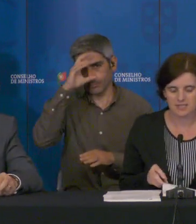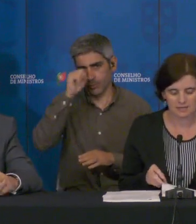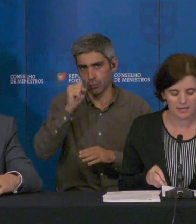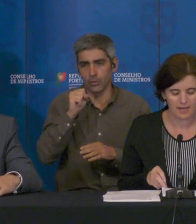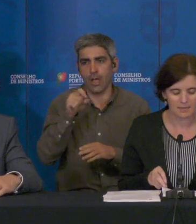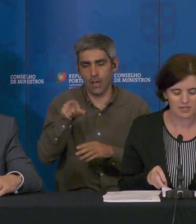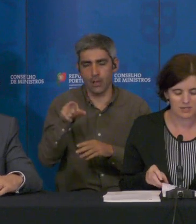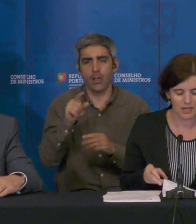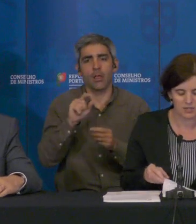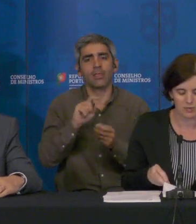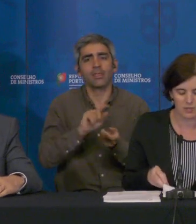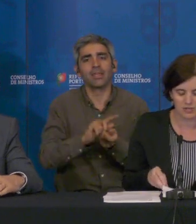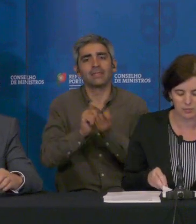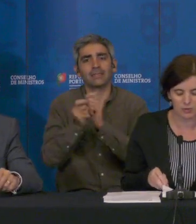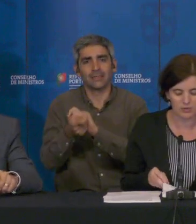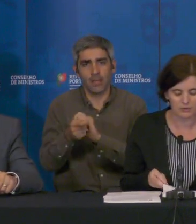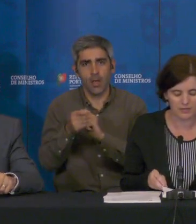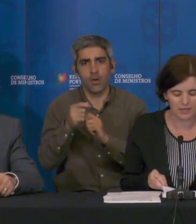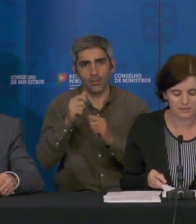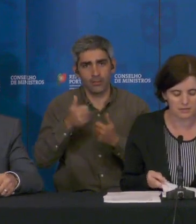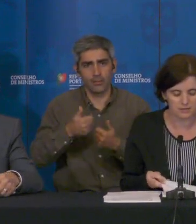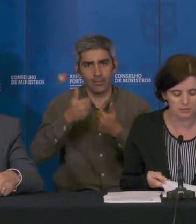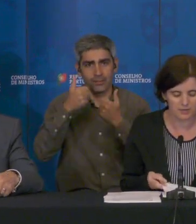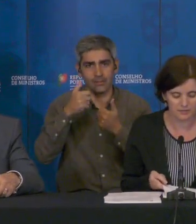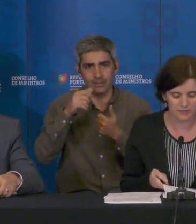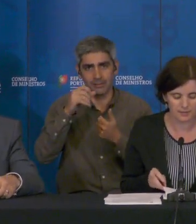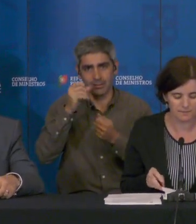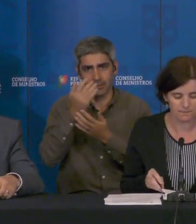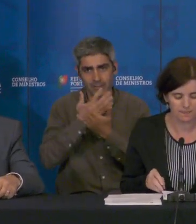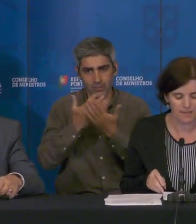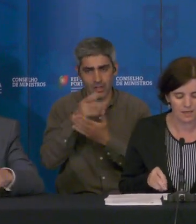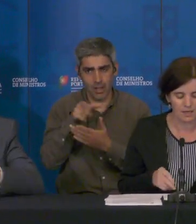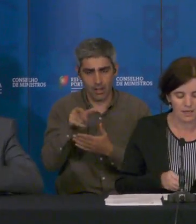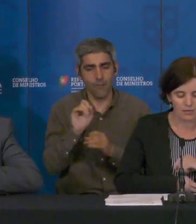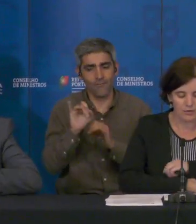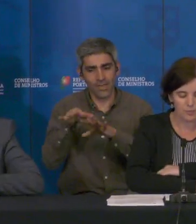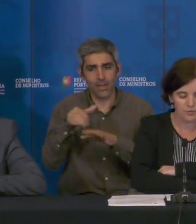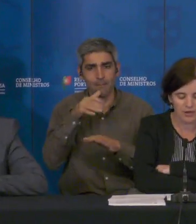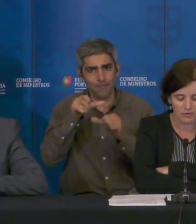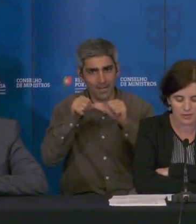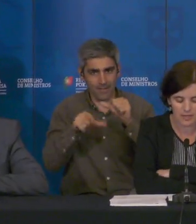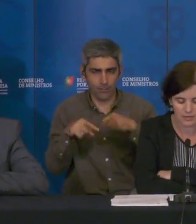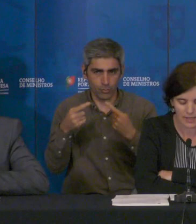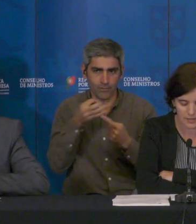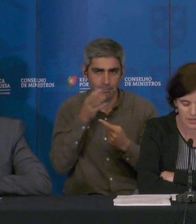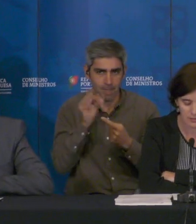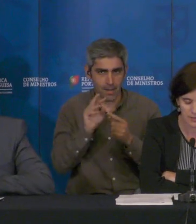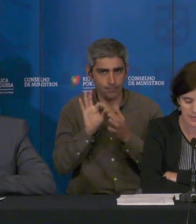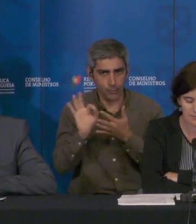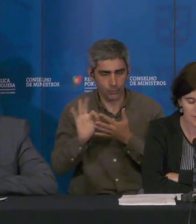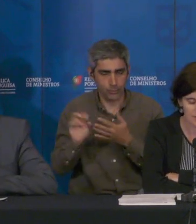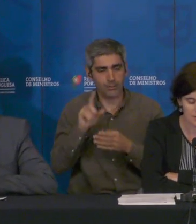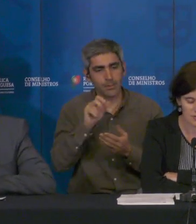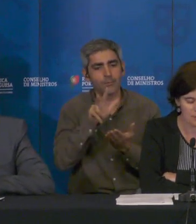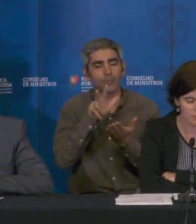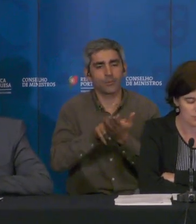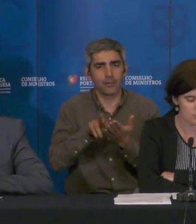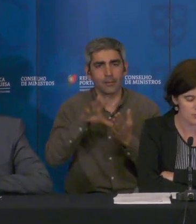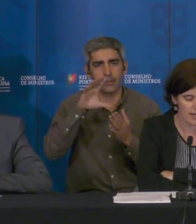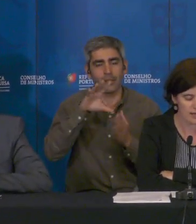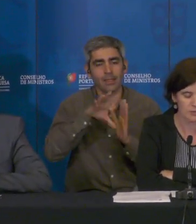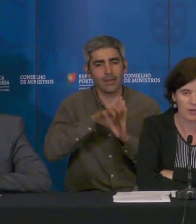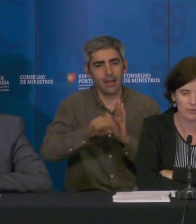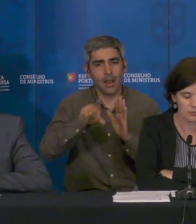Digital apresentará mais detalhes sobre este diploma no final do briefing. Foi aprovado o Decreto-Lei que estabelece medidas de